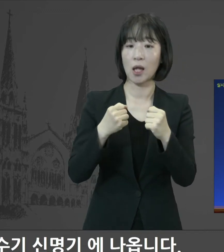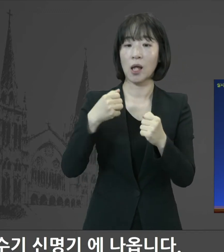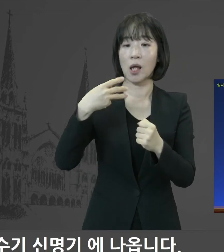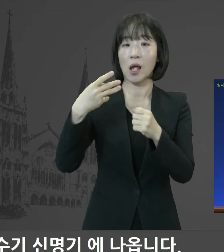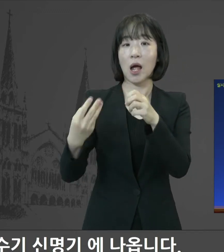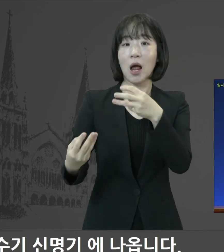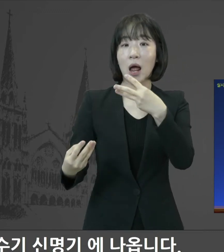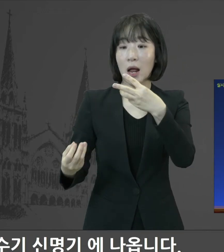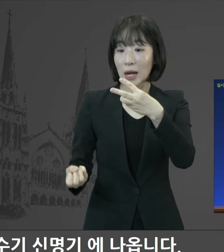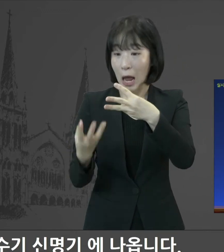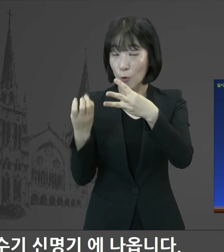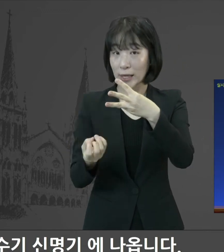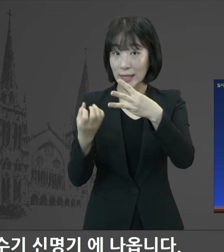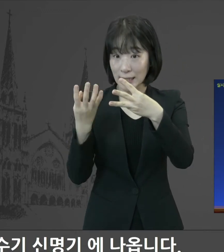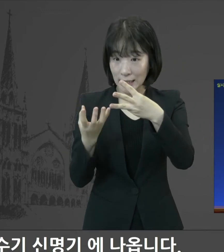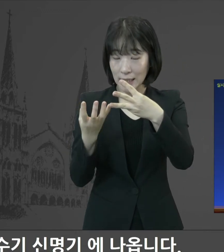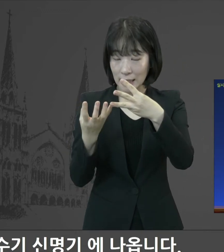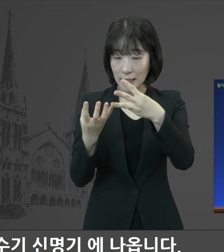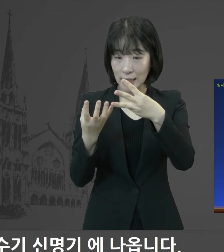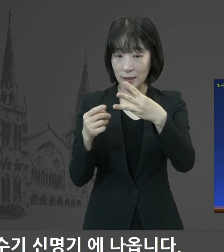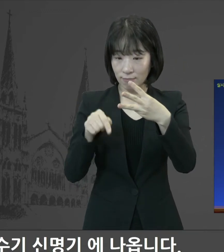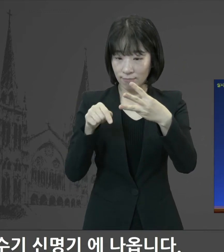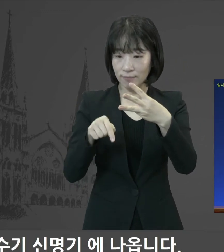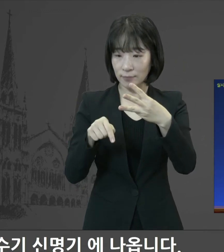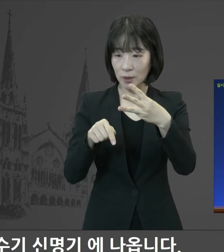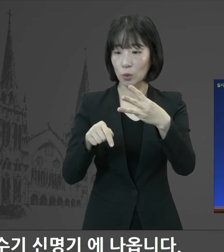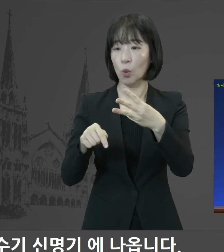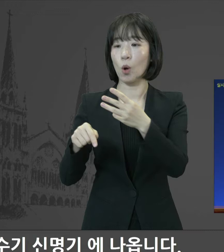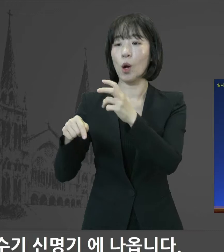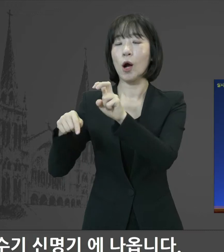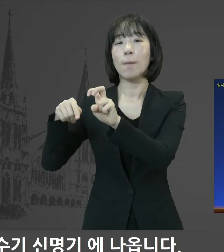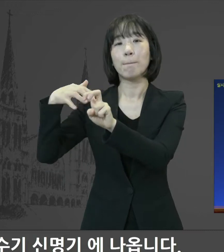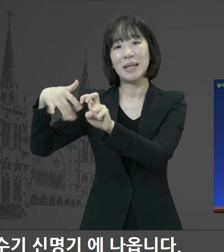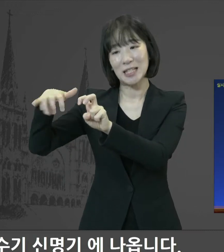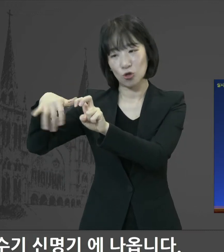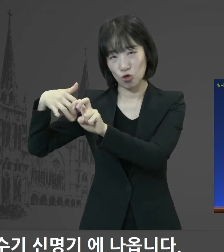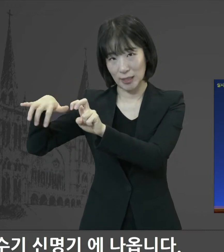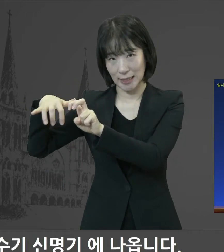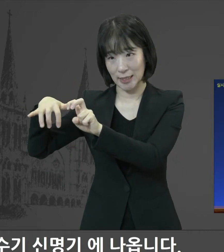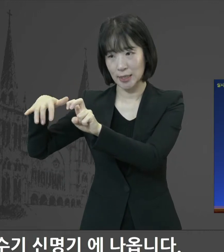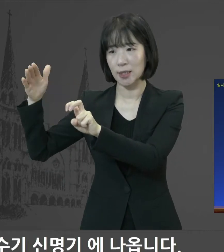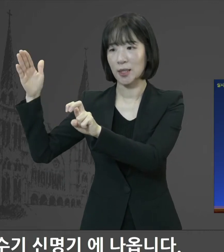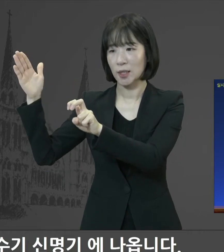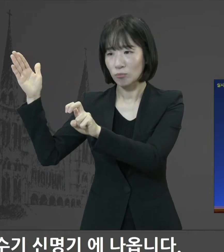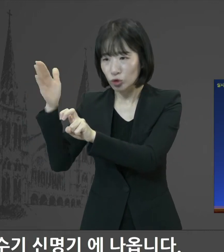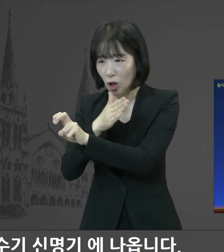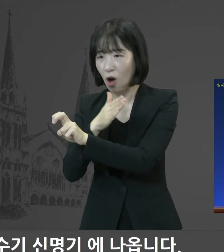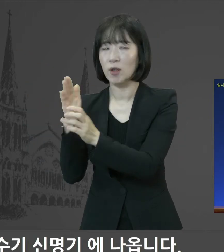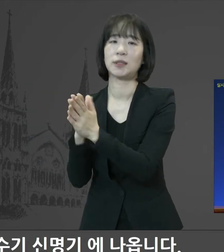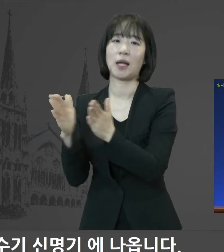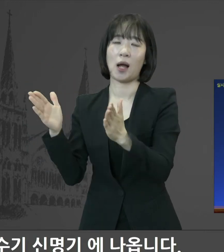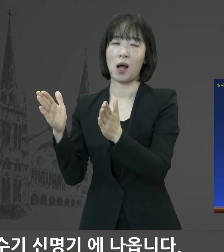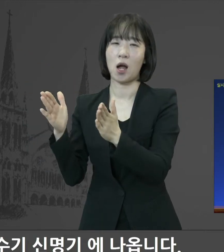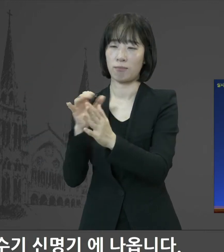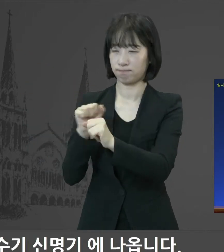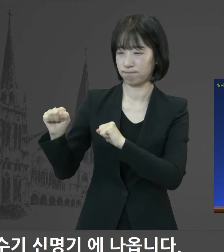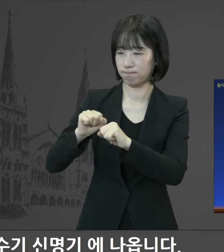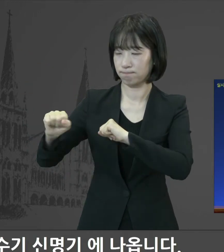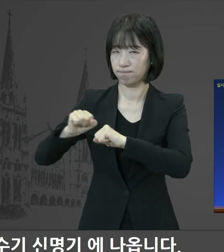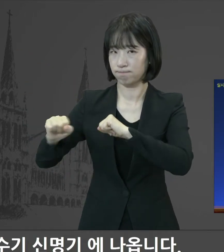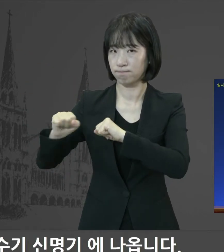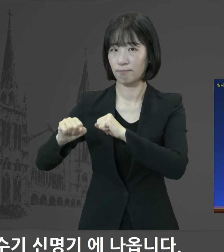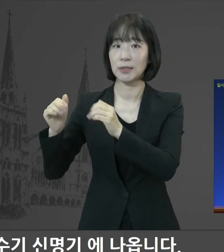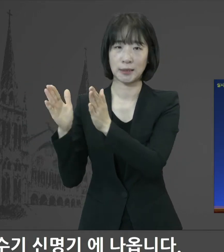책이고, 민수기가 시작이 되면서 새로운 움직임이 시작이 됩니다. 이 움직임이 시작이